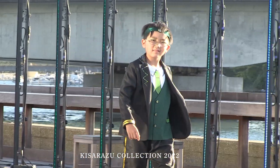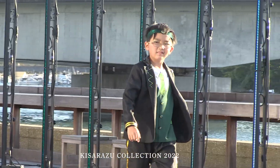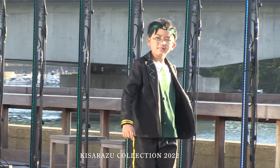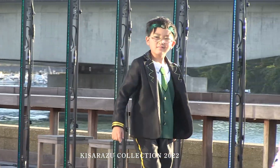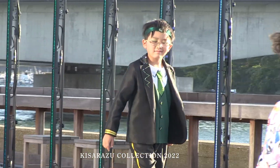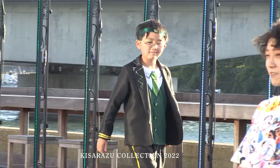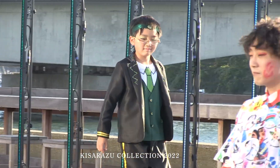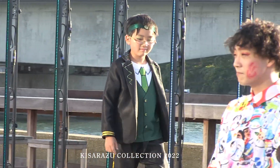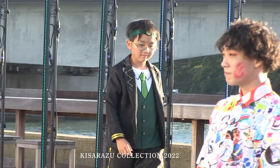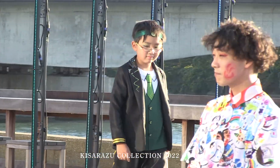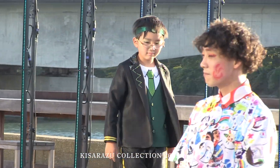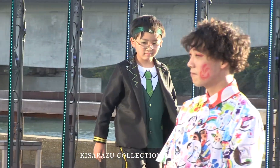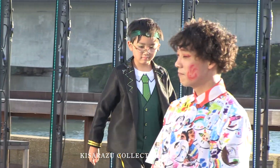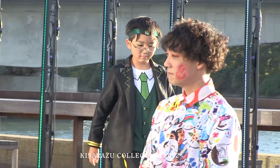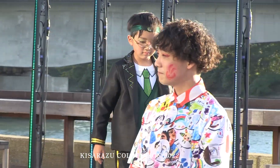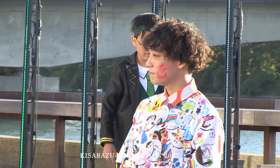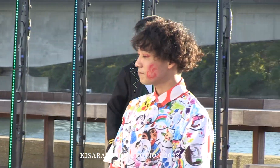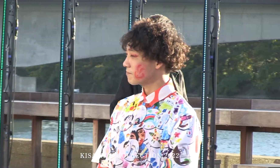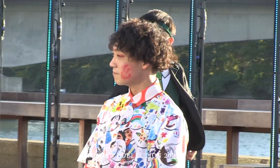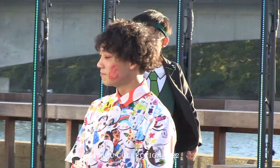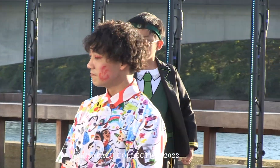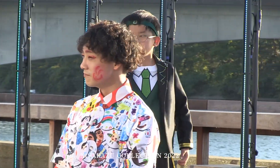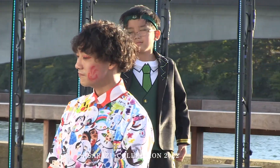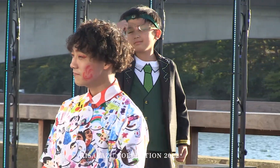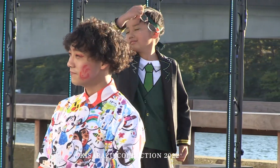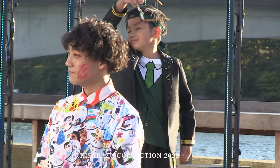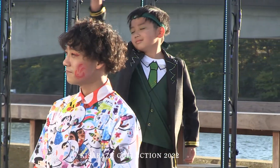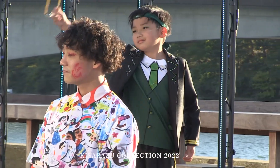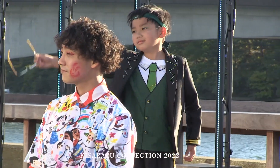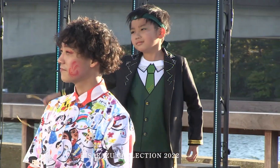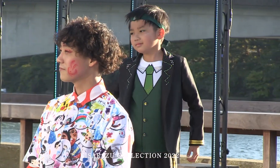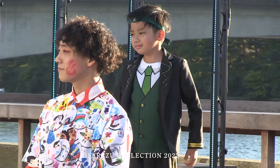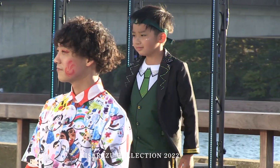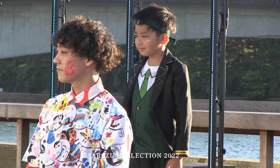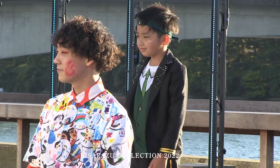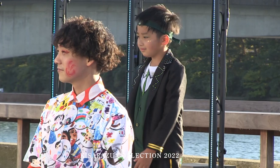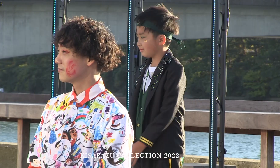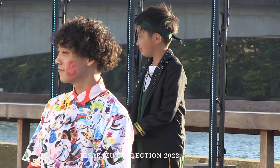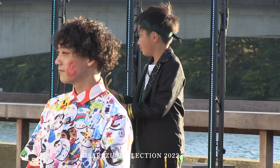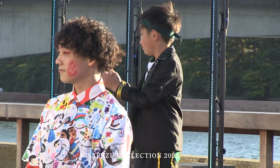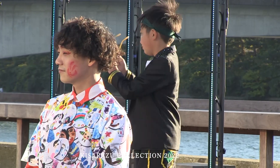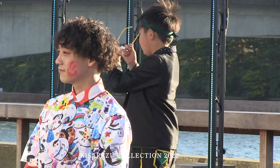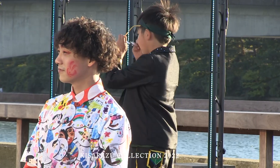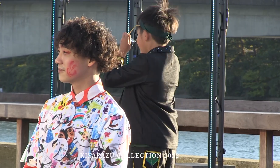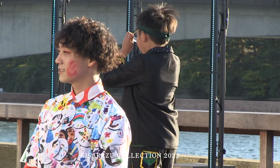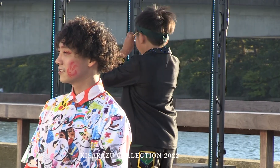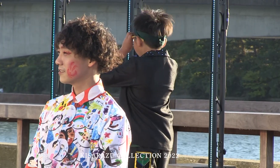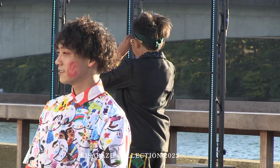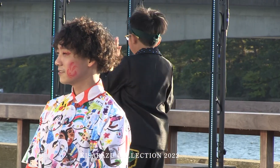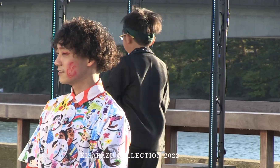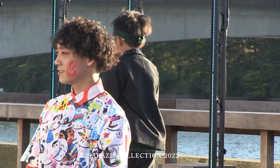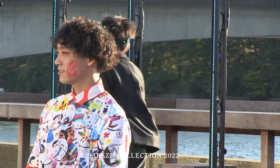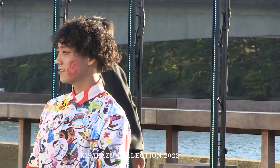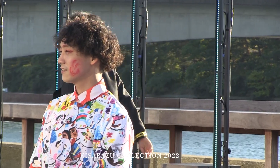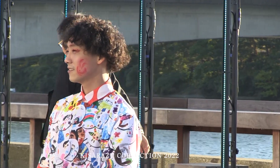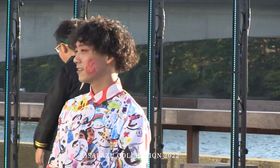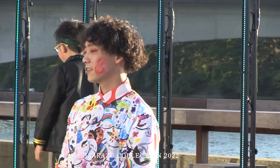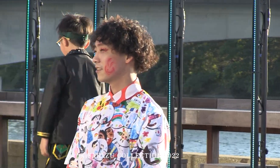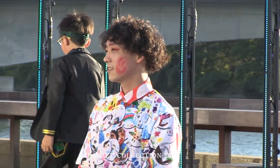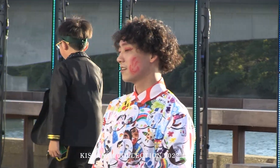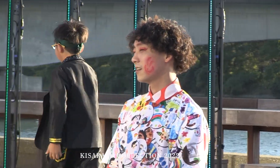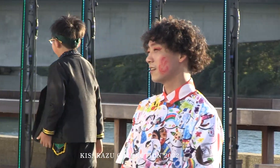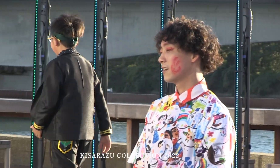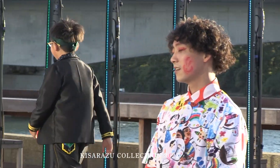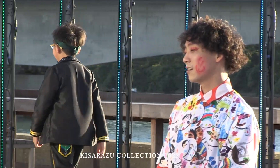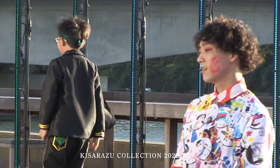はファッションショーで春の自信満々にラウェイを大学生も大学にな